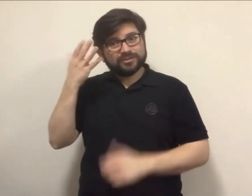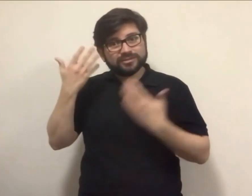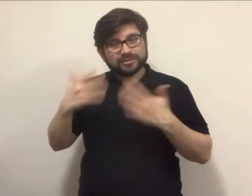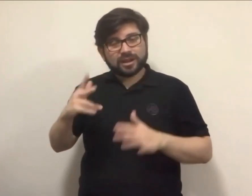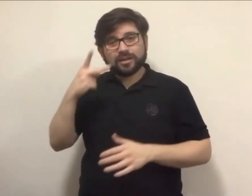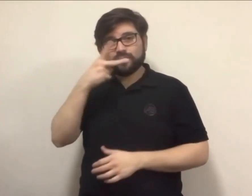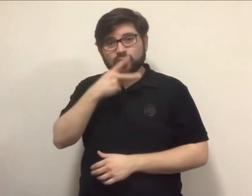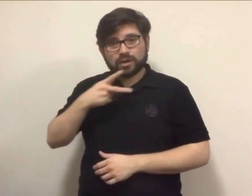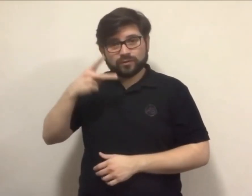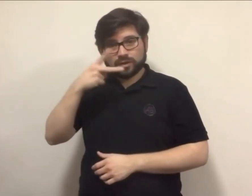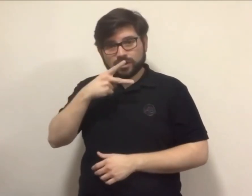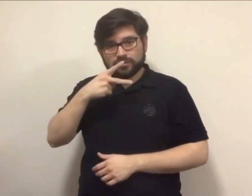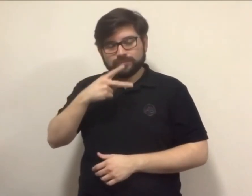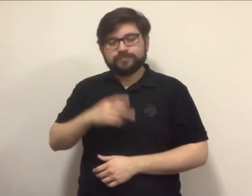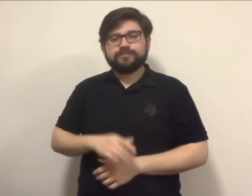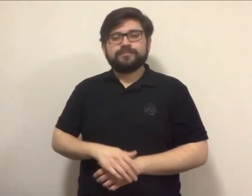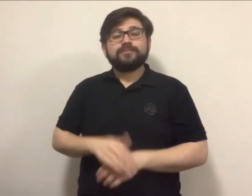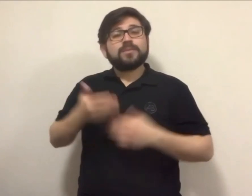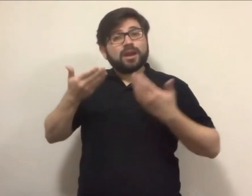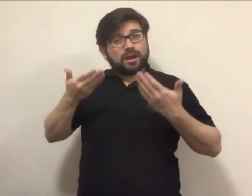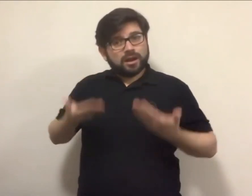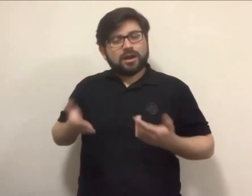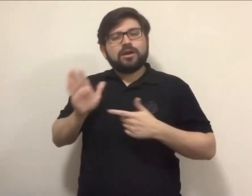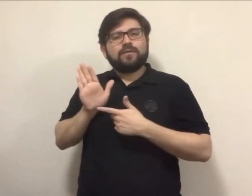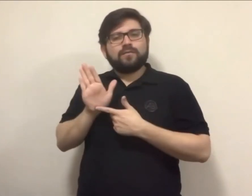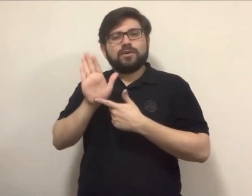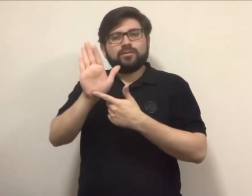Con este vocabulario podemos comenzar.